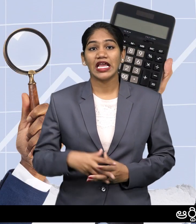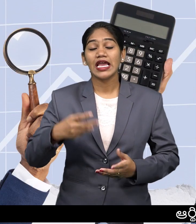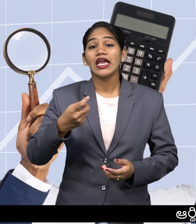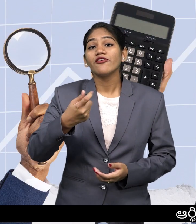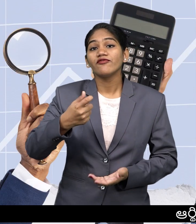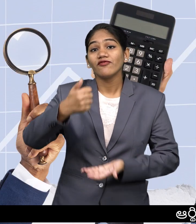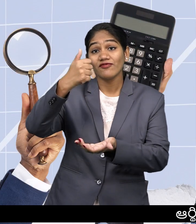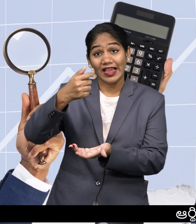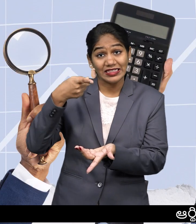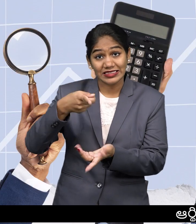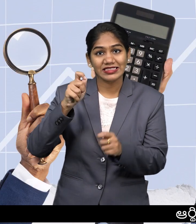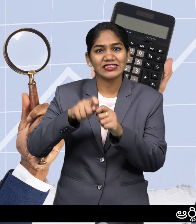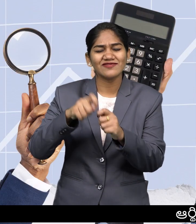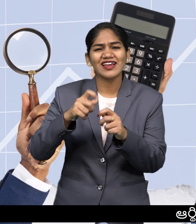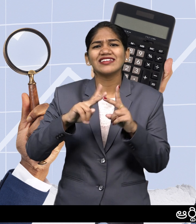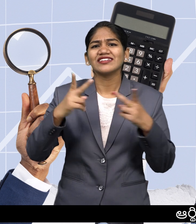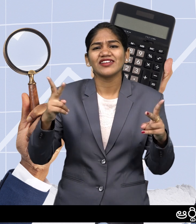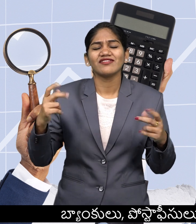ఆర్థిక కార్యకలాపాలు,